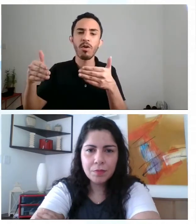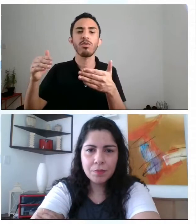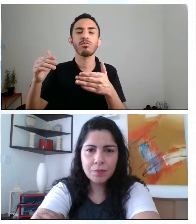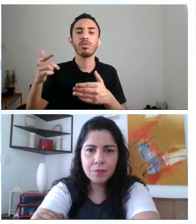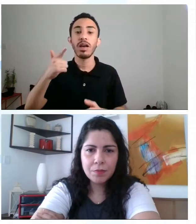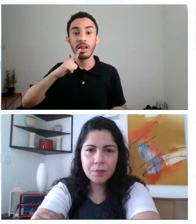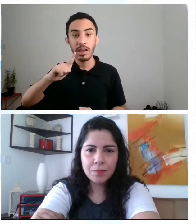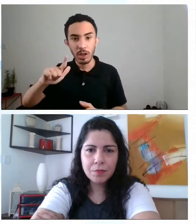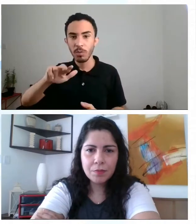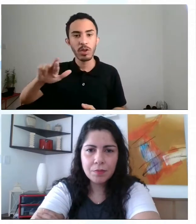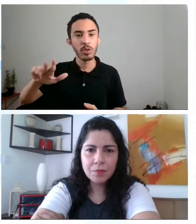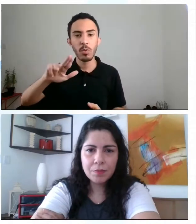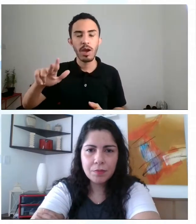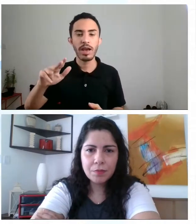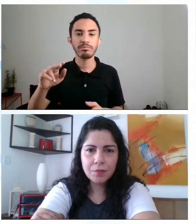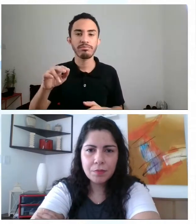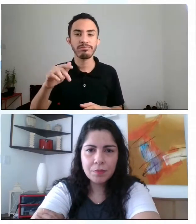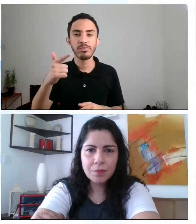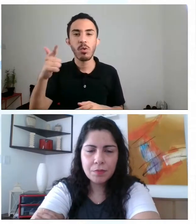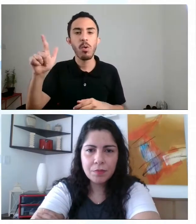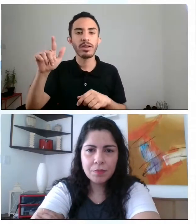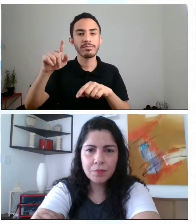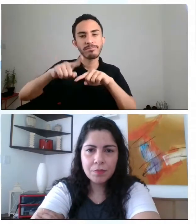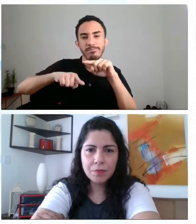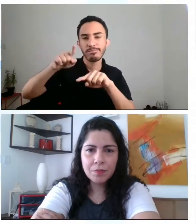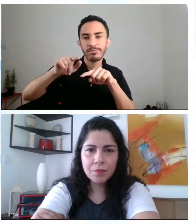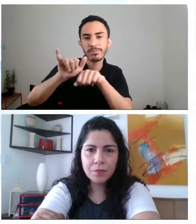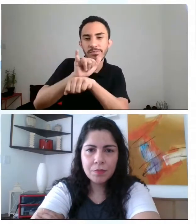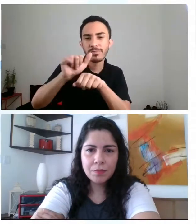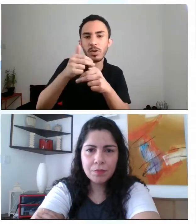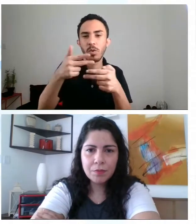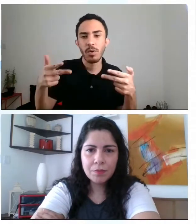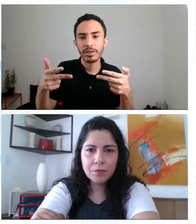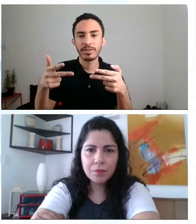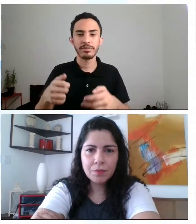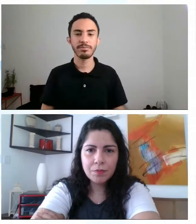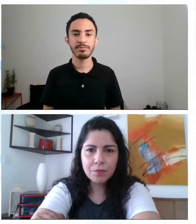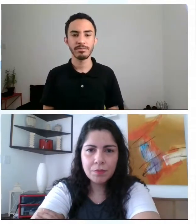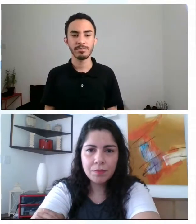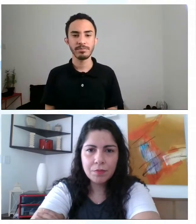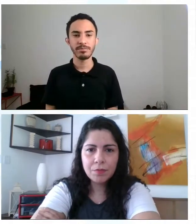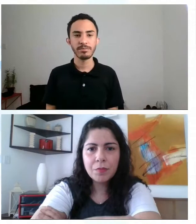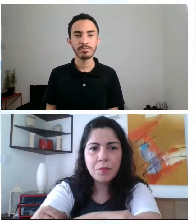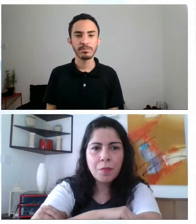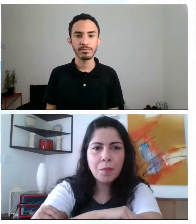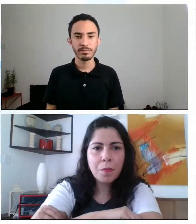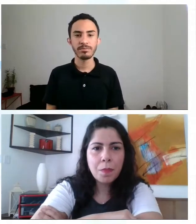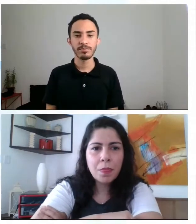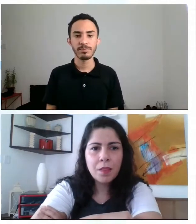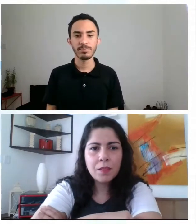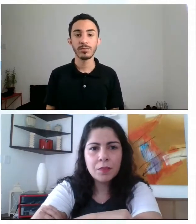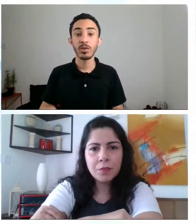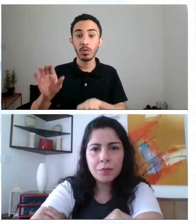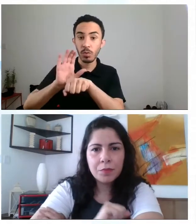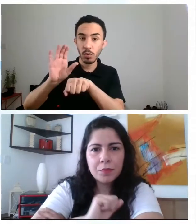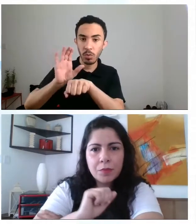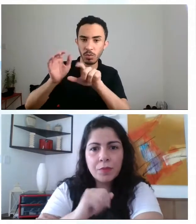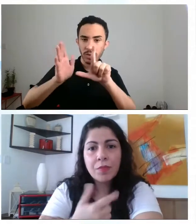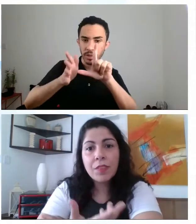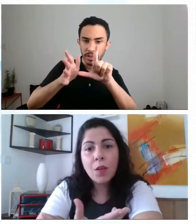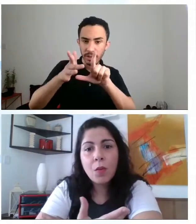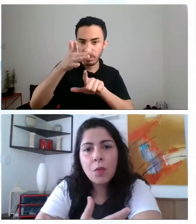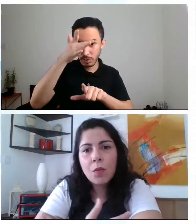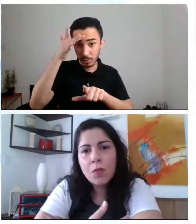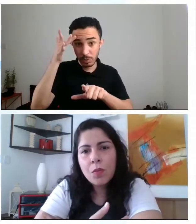e não com essas outras ferramentas e possibilidades, recursos, né? E nesse curso as pessoas já